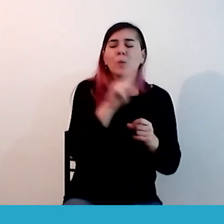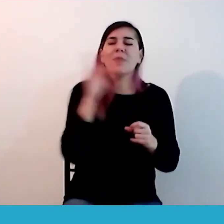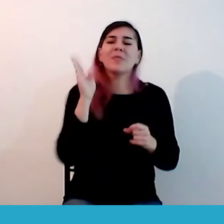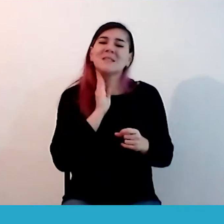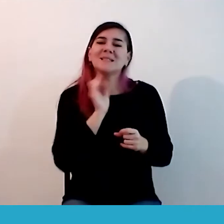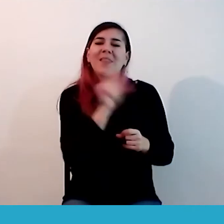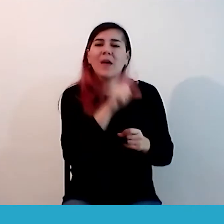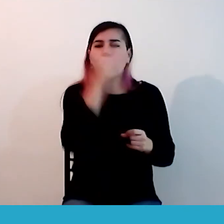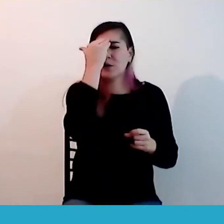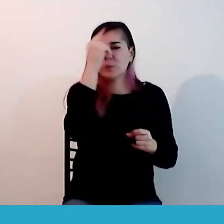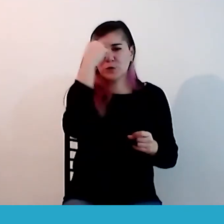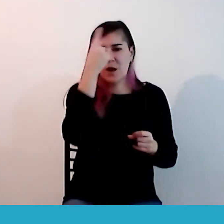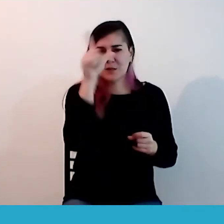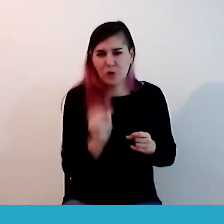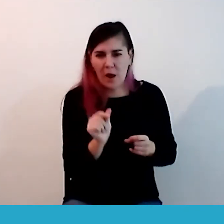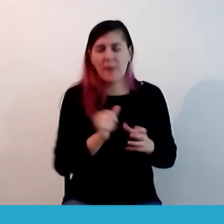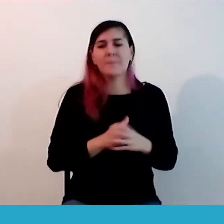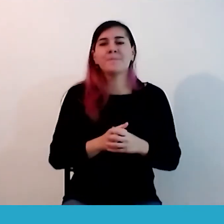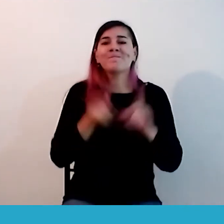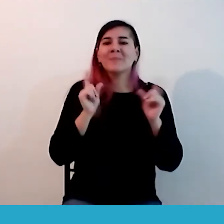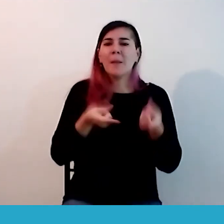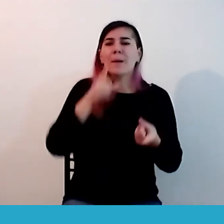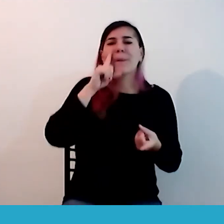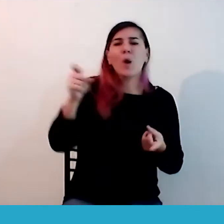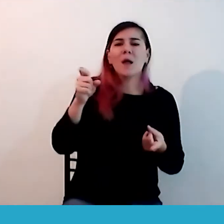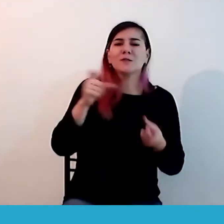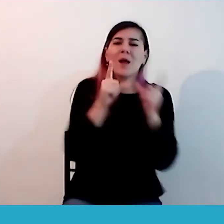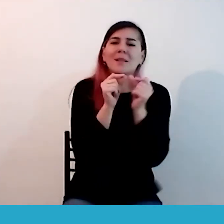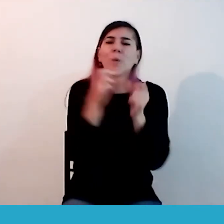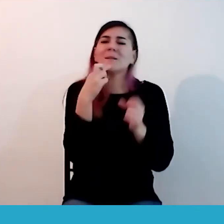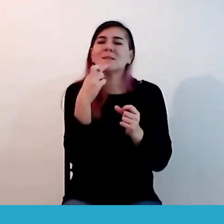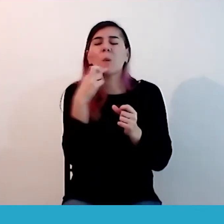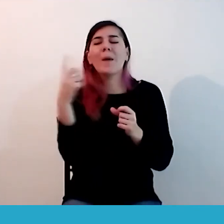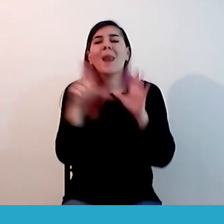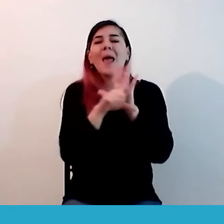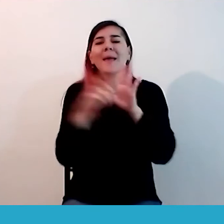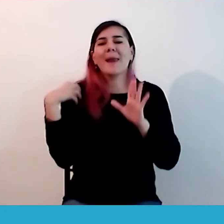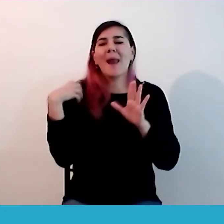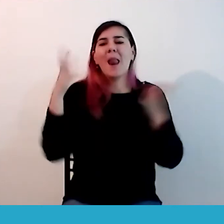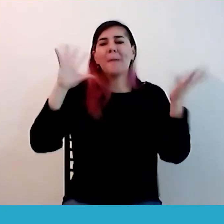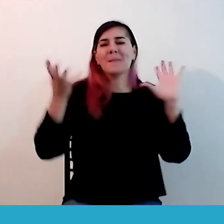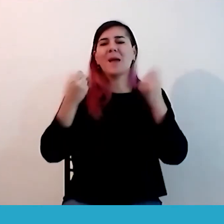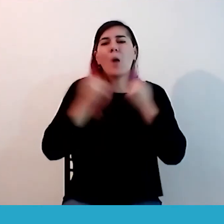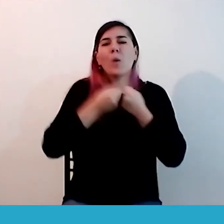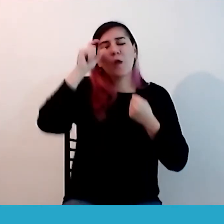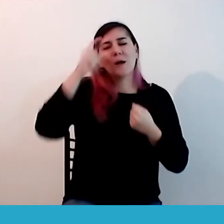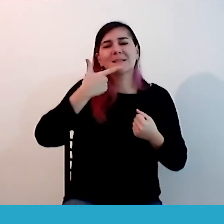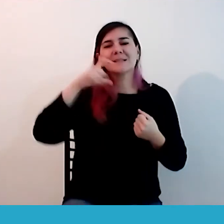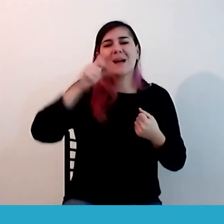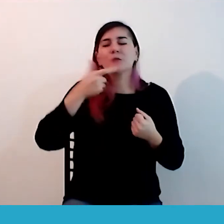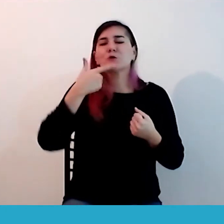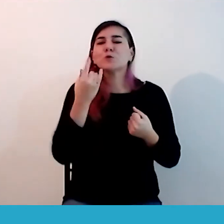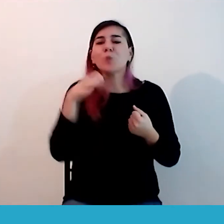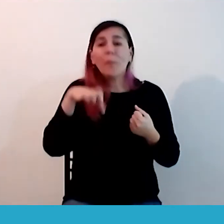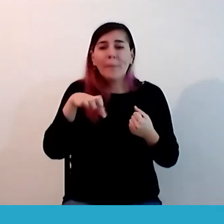de la Constitución Nacional, así como por la violación del artículo 19 de la Ley General del Ambiente y el Acuerdo de Escazú. Solicita